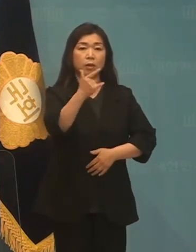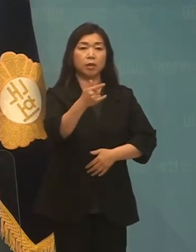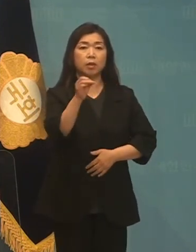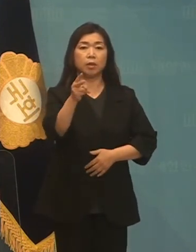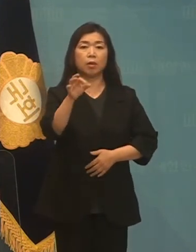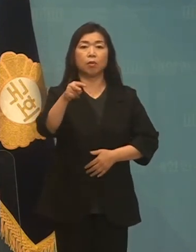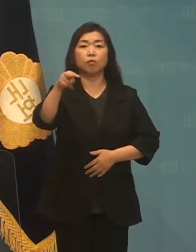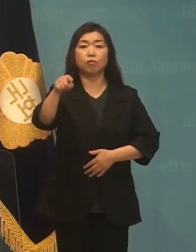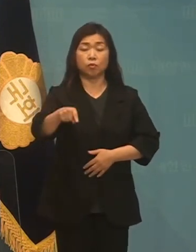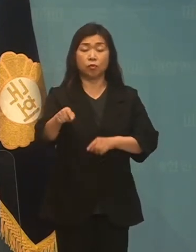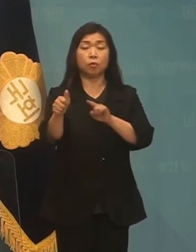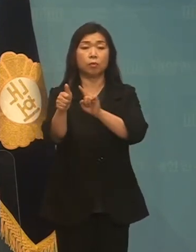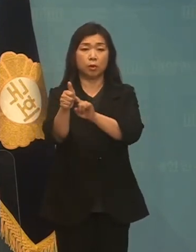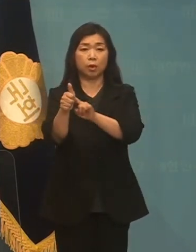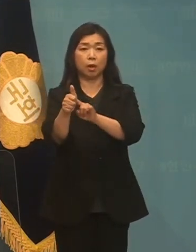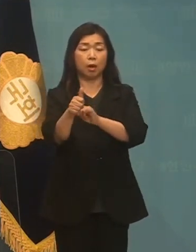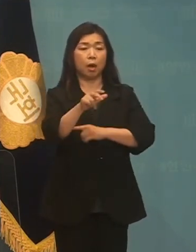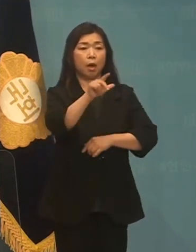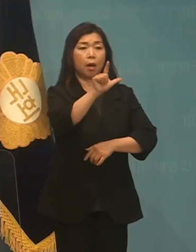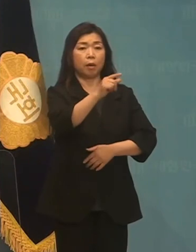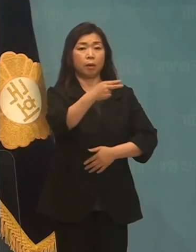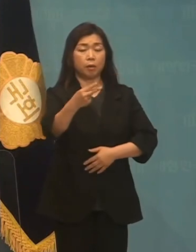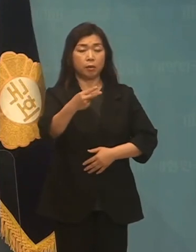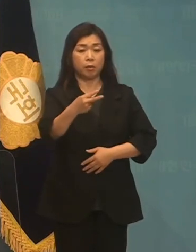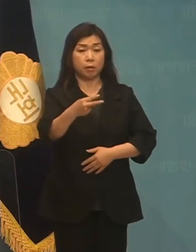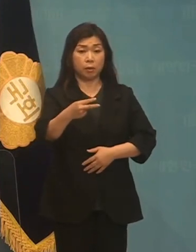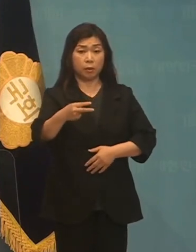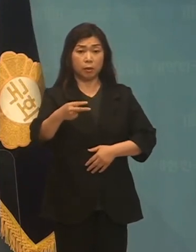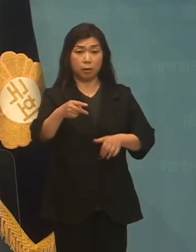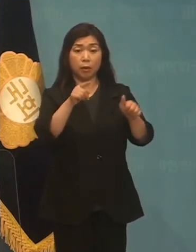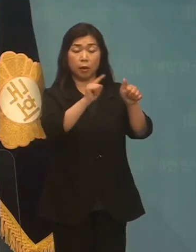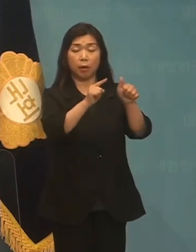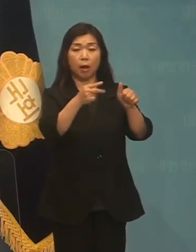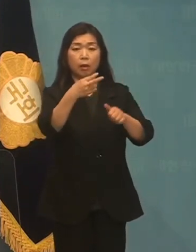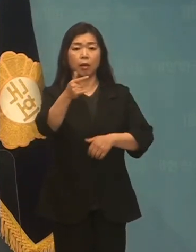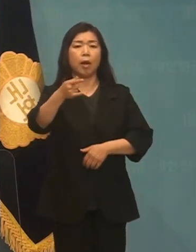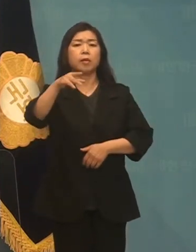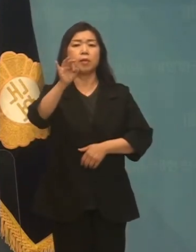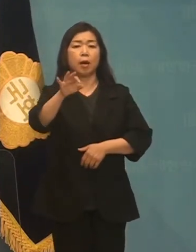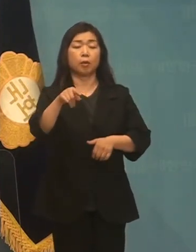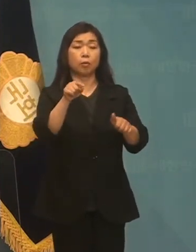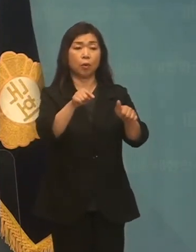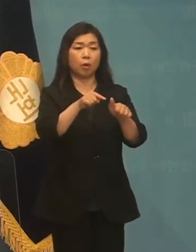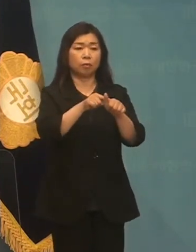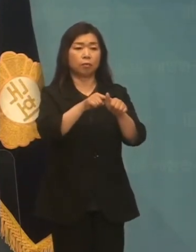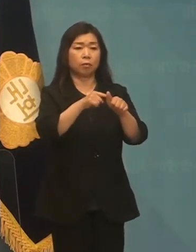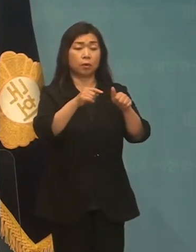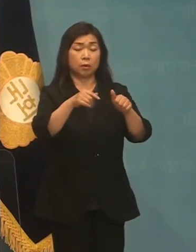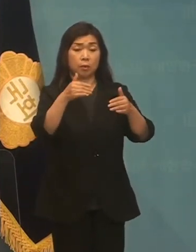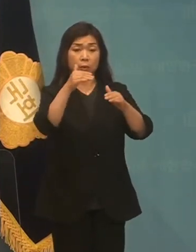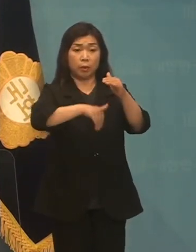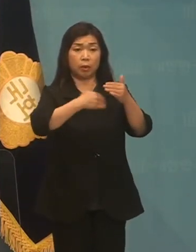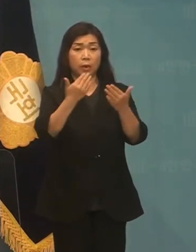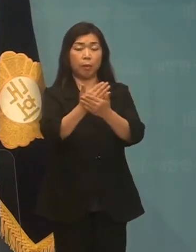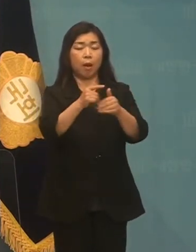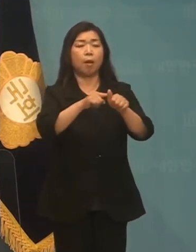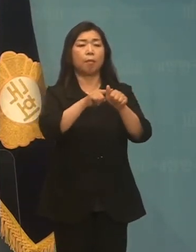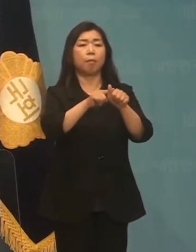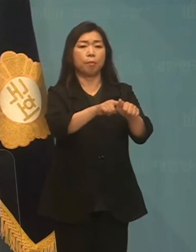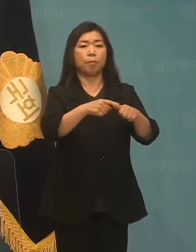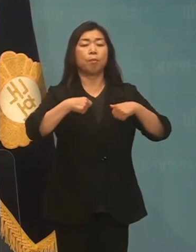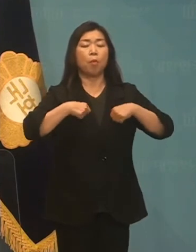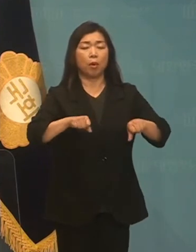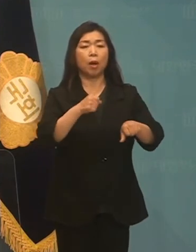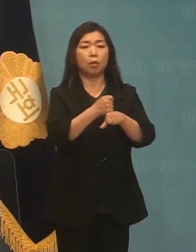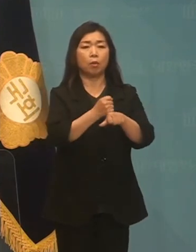LH의 대장동 공영개발을 포기하도록 압박했다는 주장이